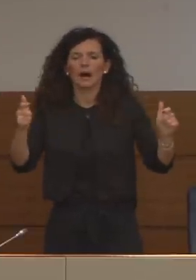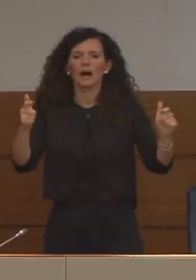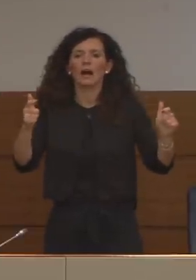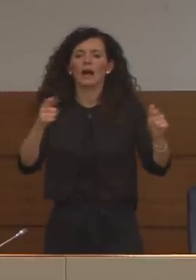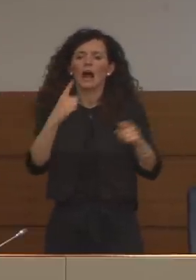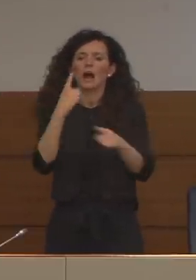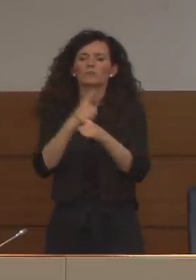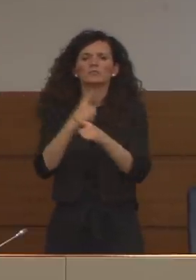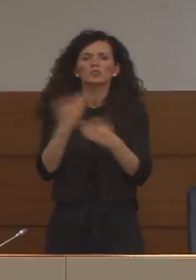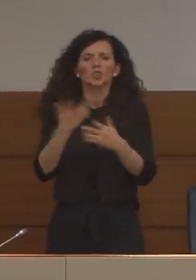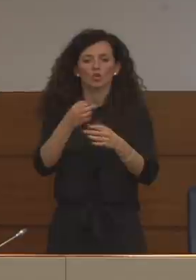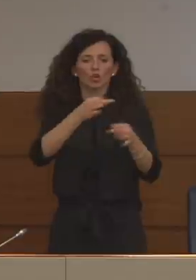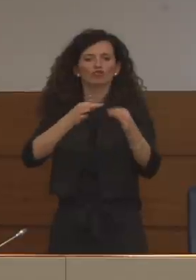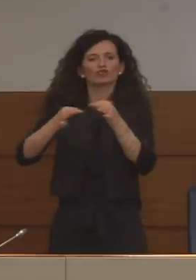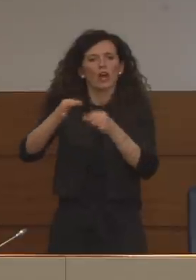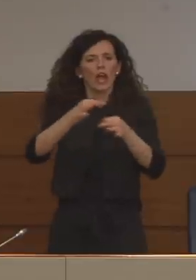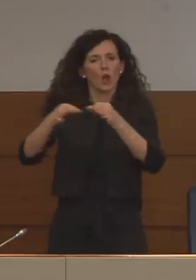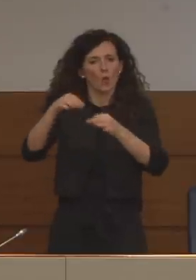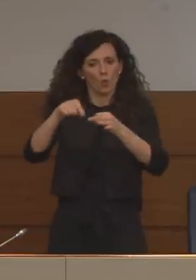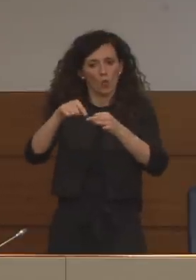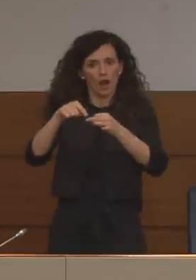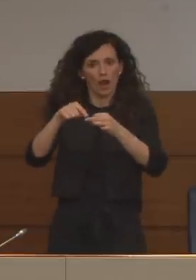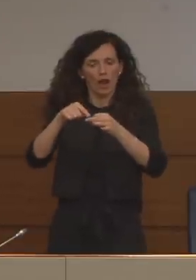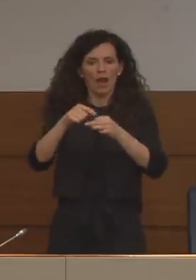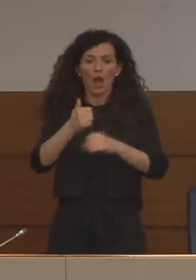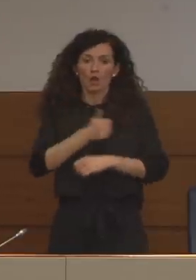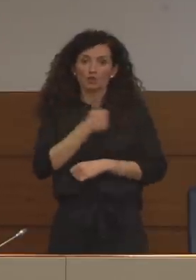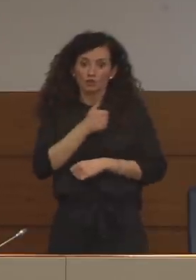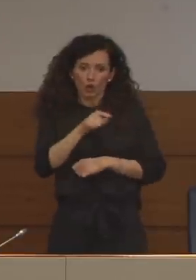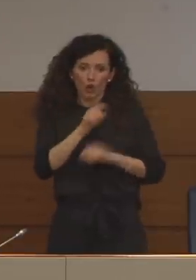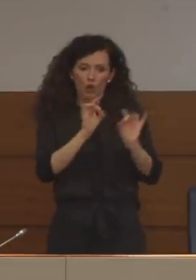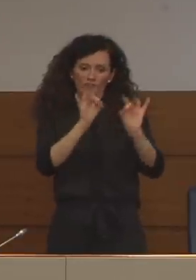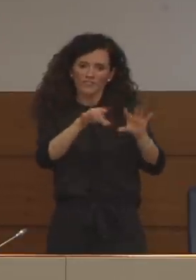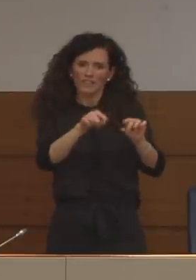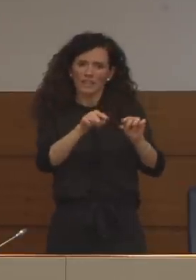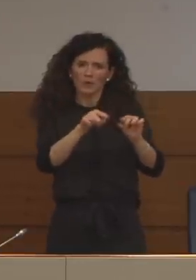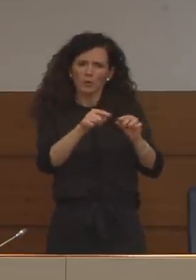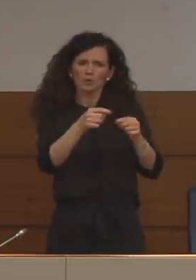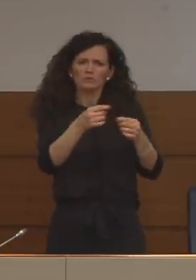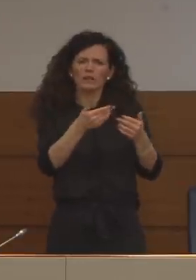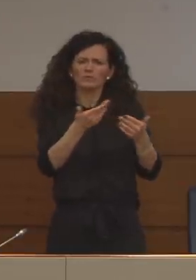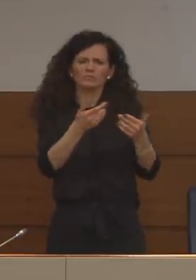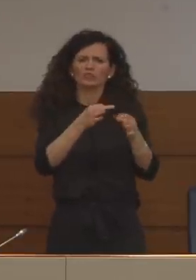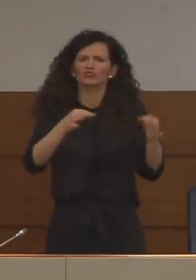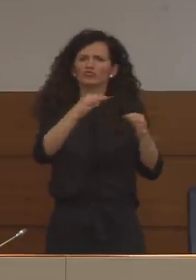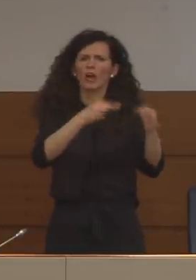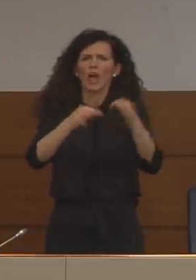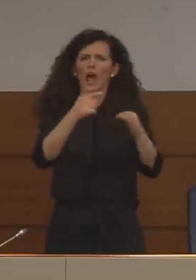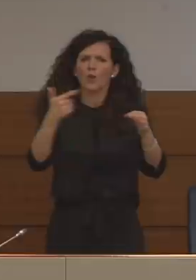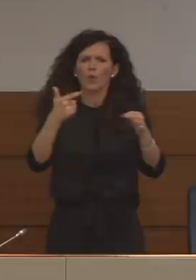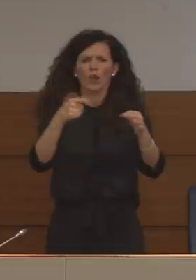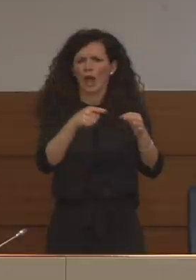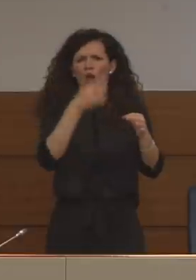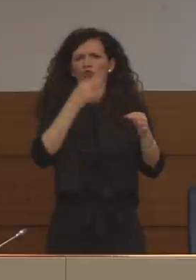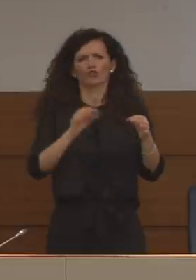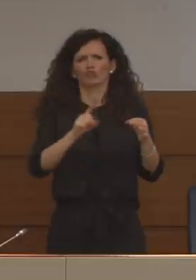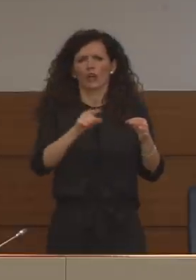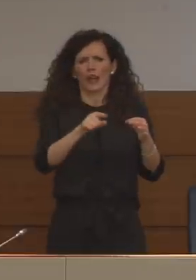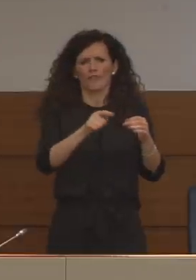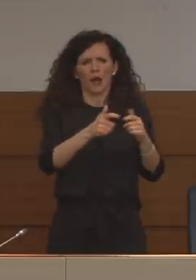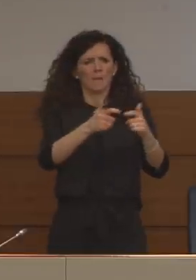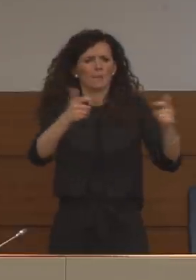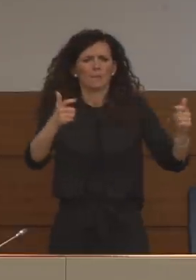cellule da solo altrimenti non ce la fa per capirci questo è il motivo